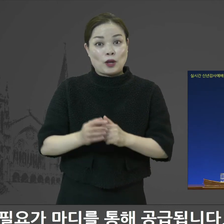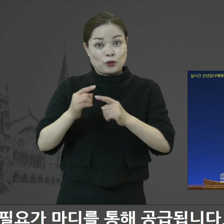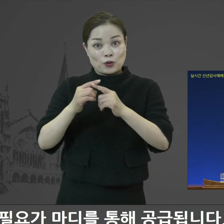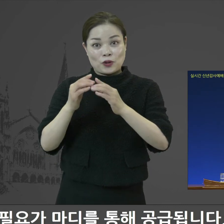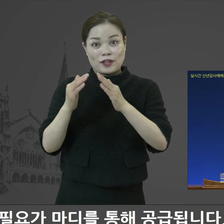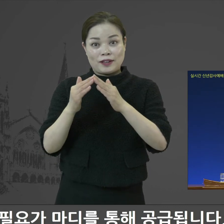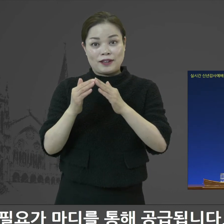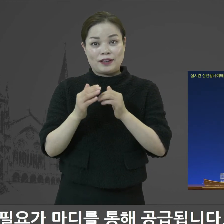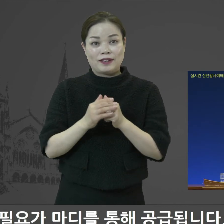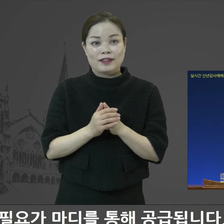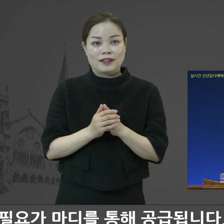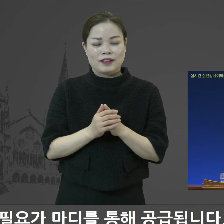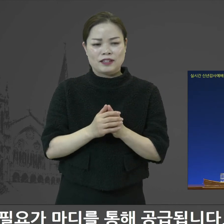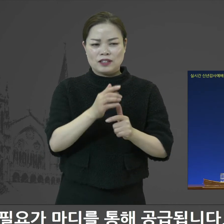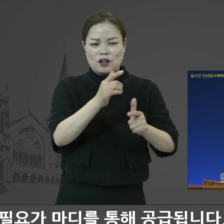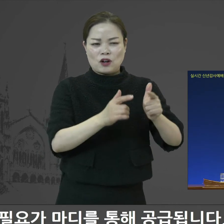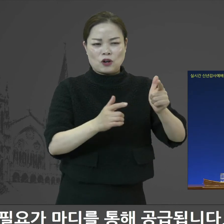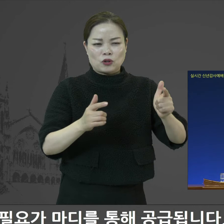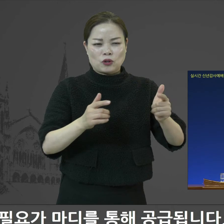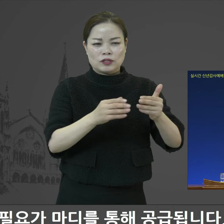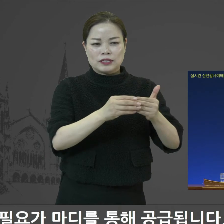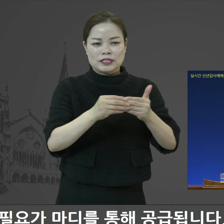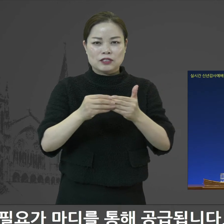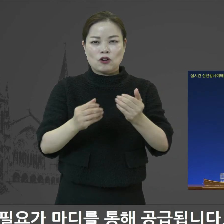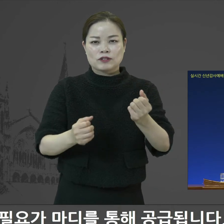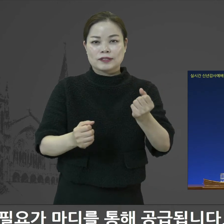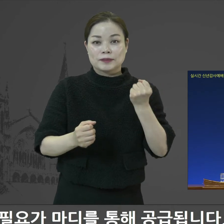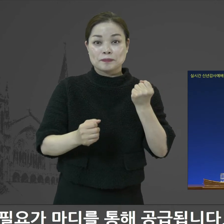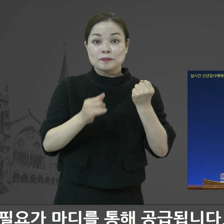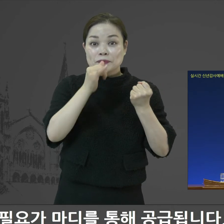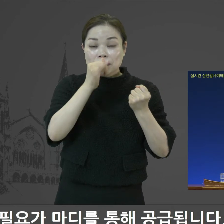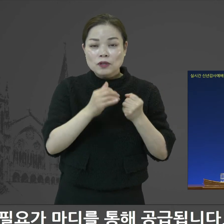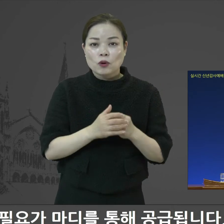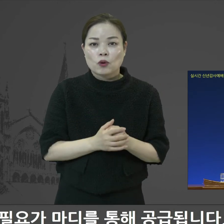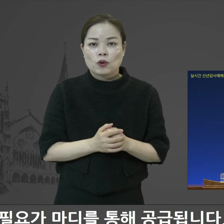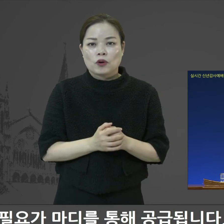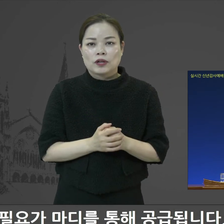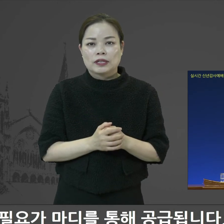교회에 여러 종류의 리더십이 있습니다.